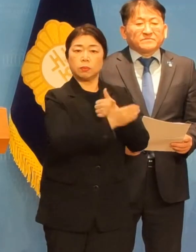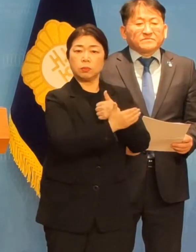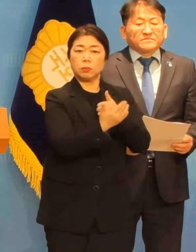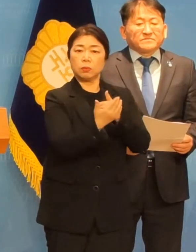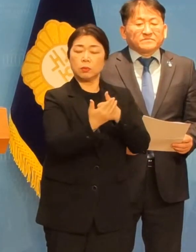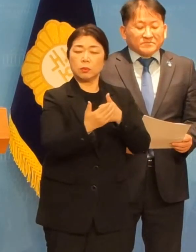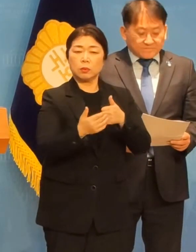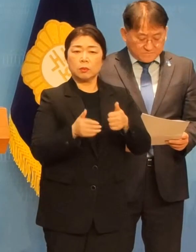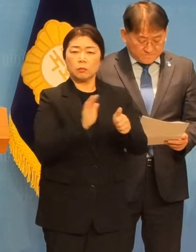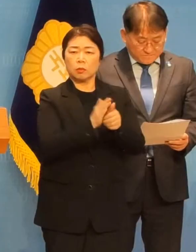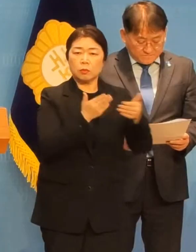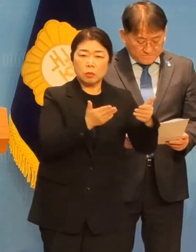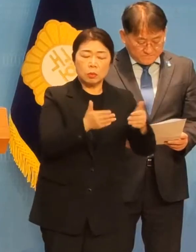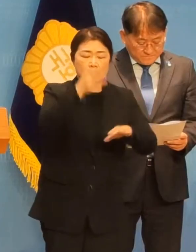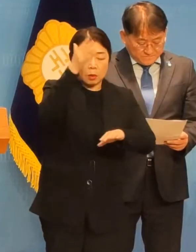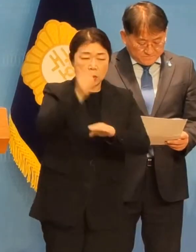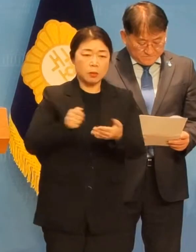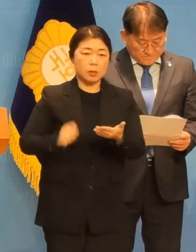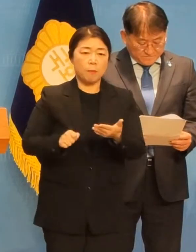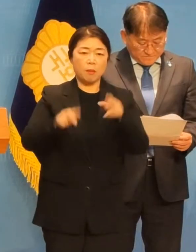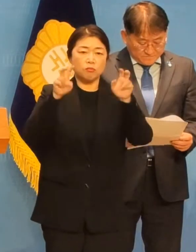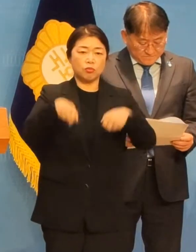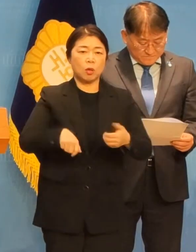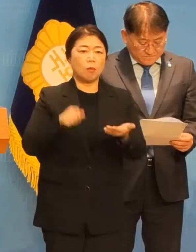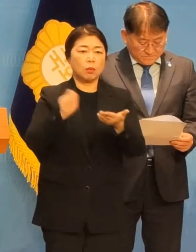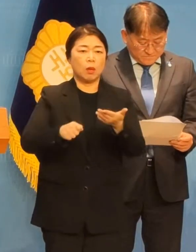아니냐고 우려합니다.